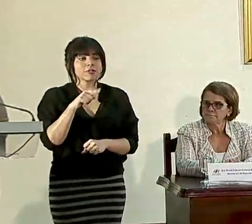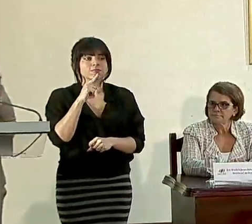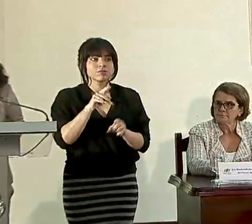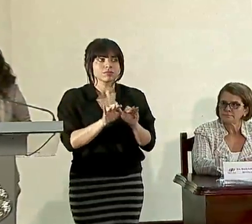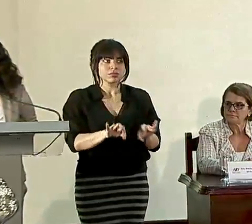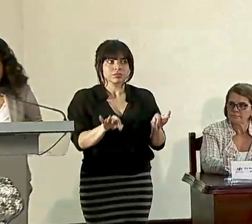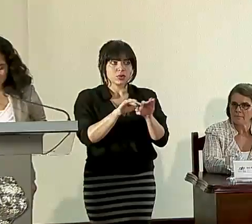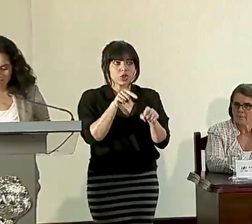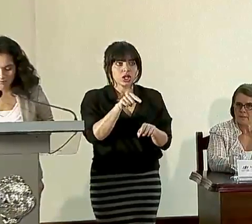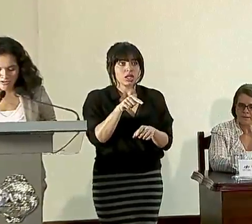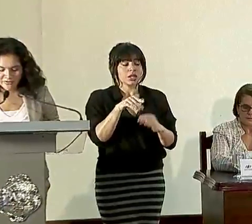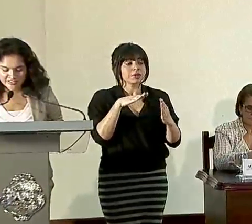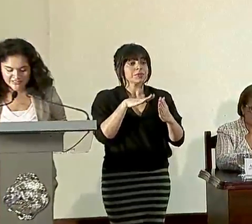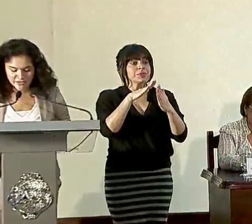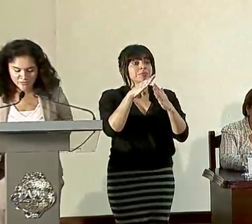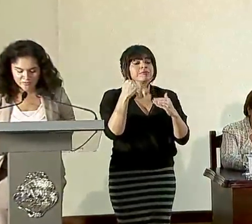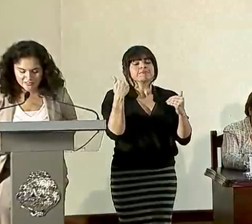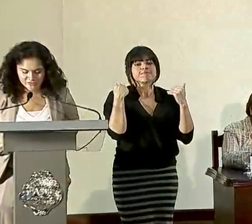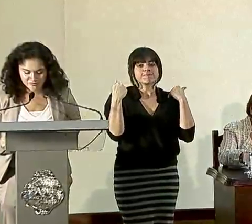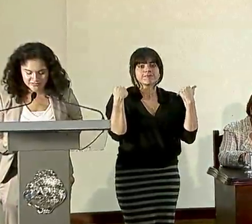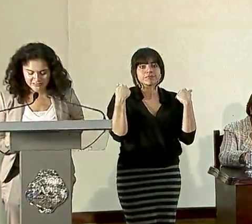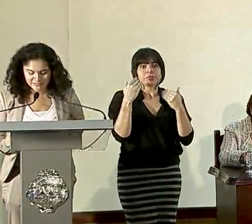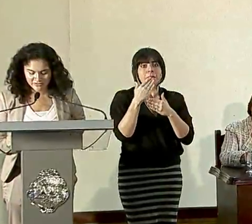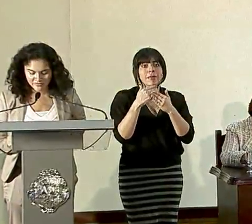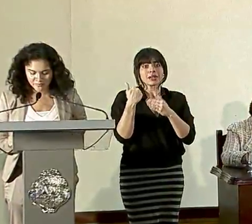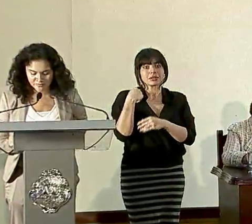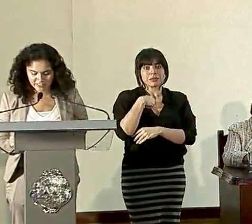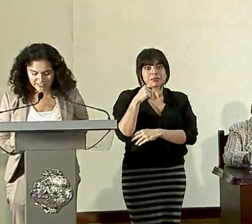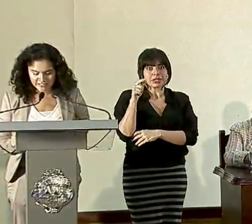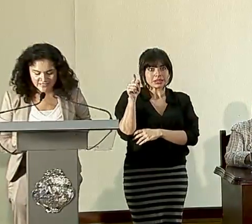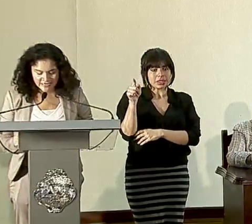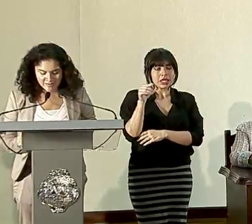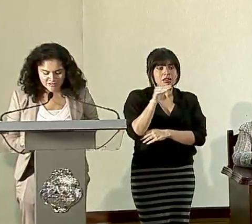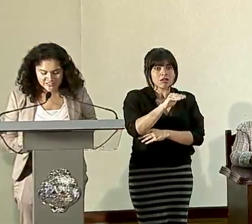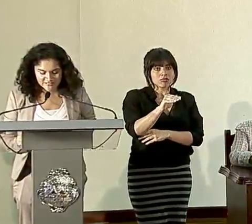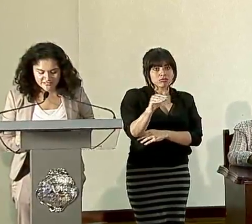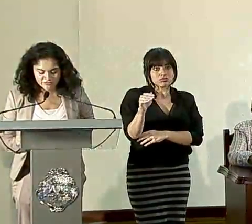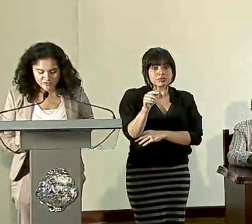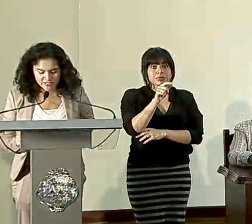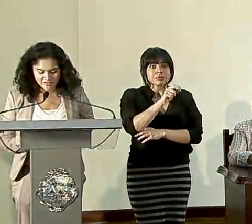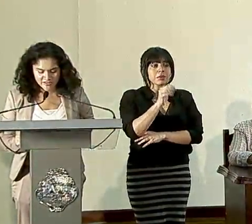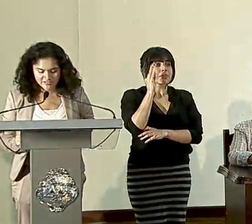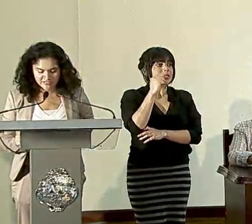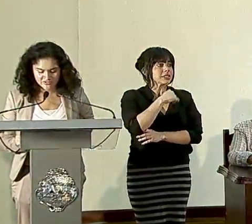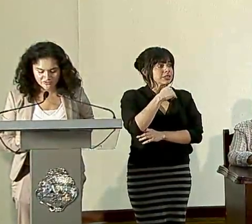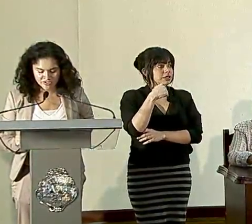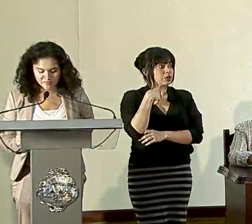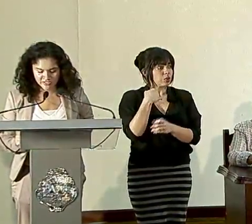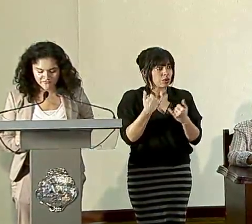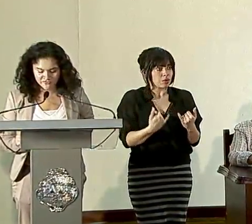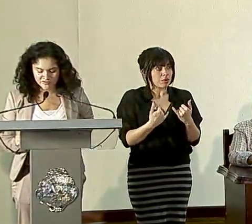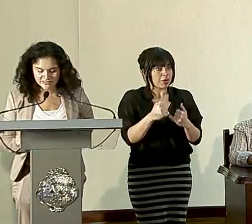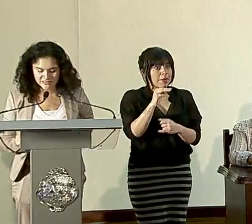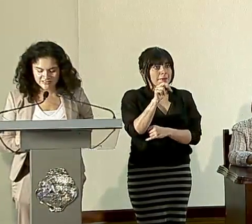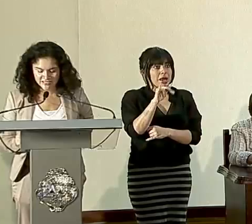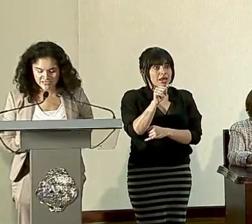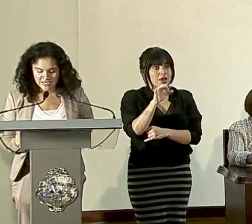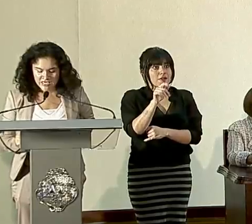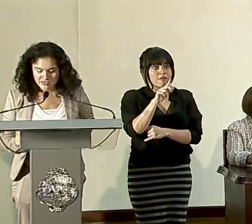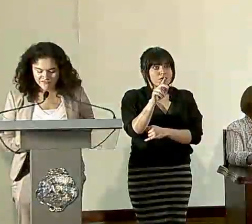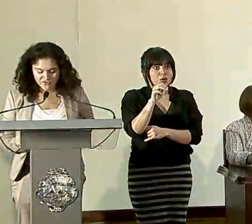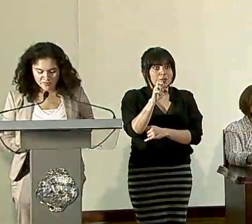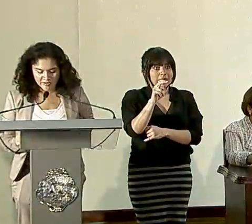prioridad. Ante el llamado realizado por el señor Presidente de la República, la ministra de Seguridad en ejercicio, doña María Fulven